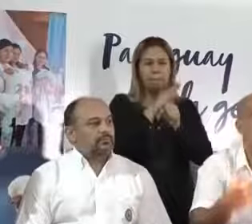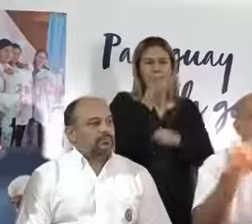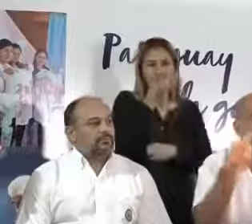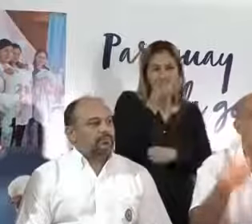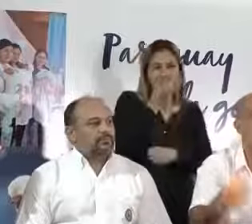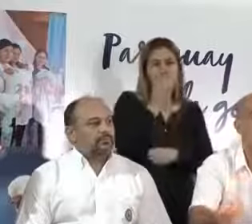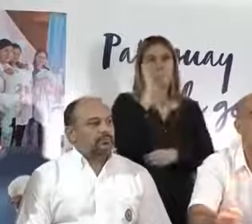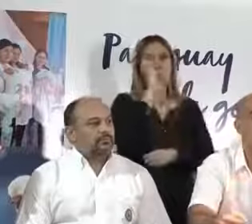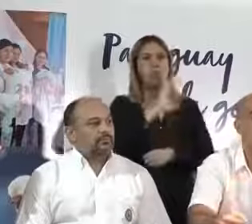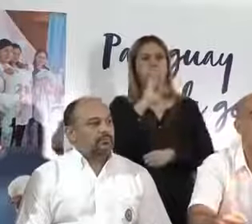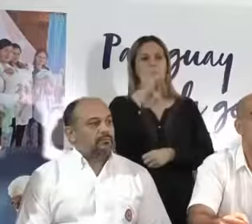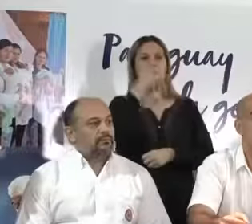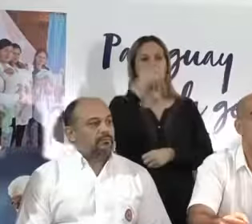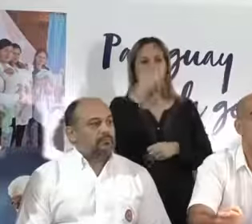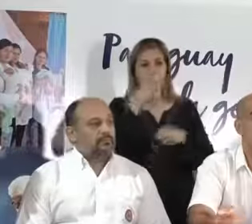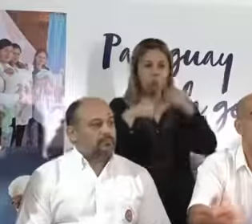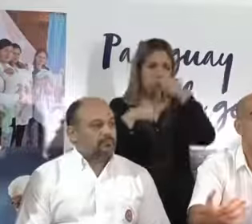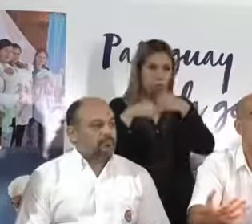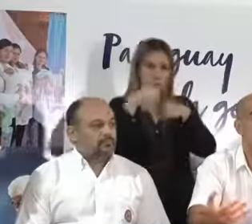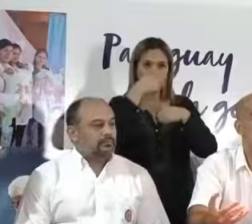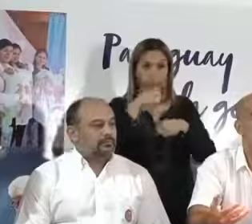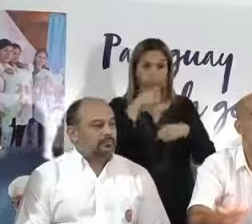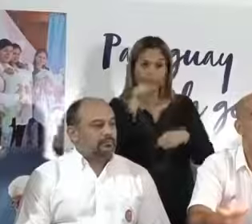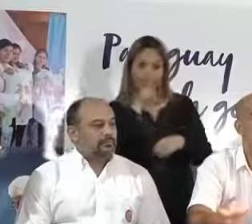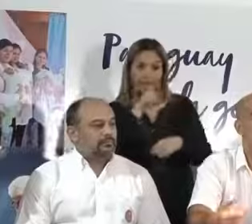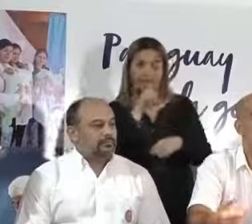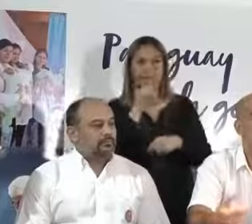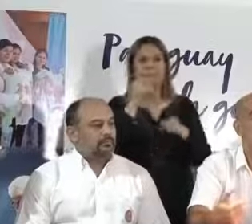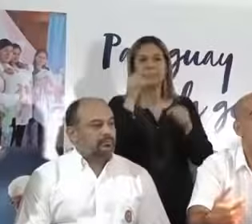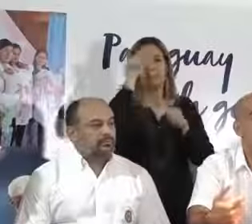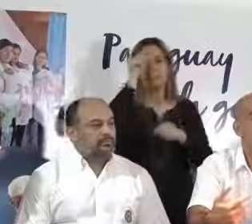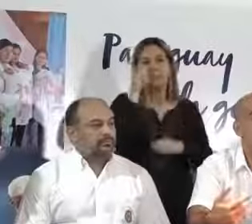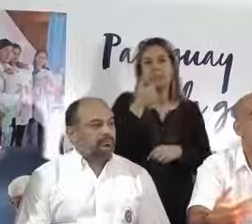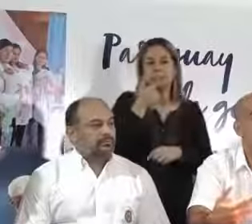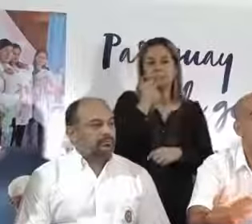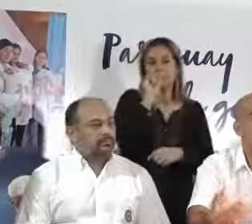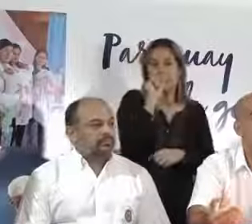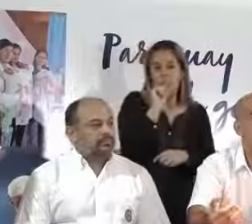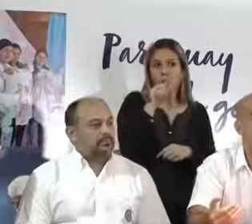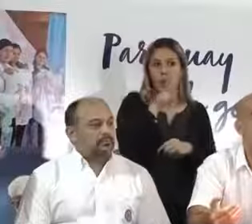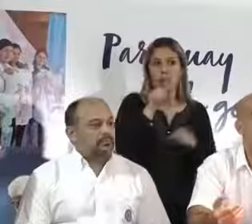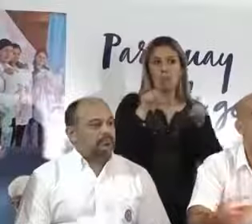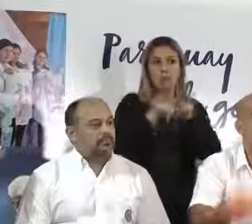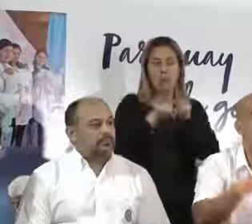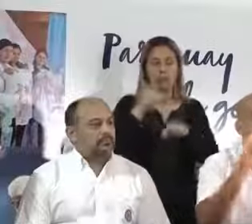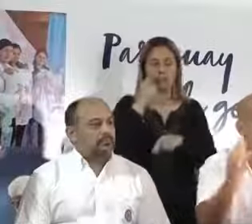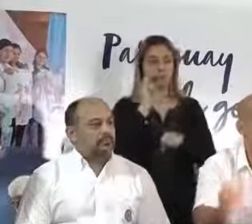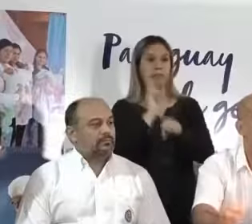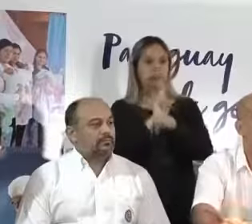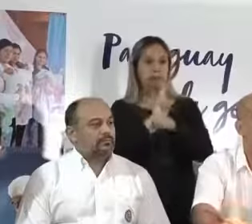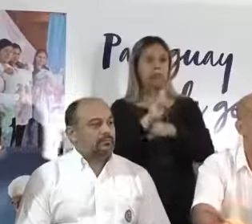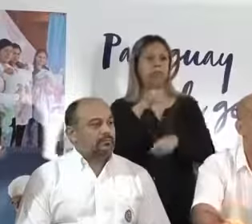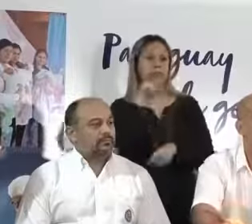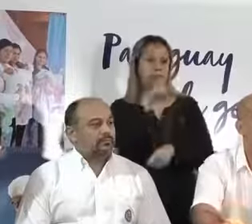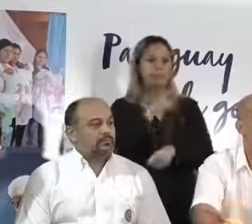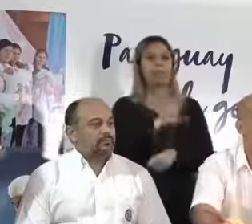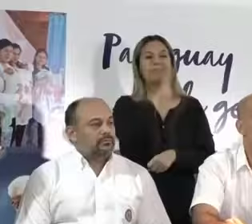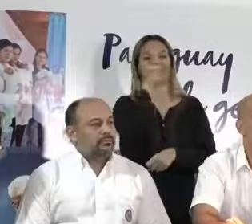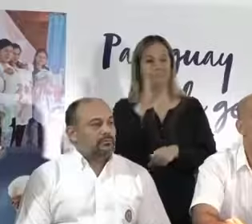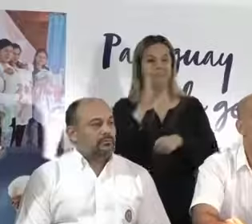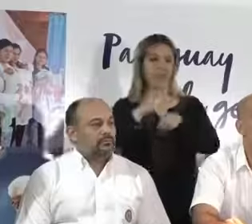o secreciones nasales. Esos son síntomas leves. Cuando tienen ese tipo de síntomas, cuando conforman este